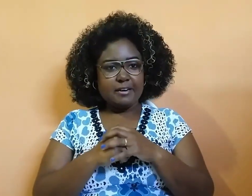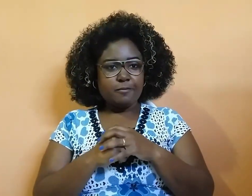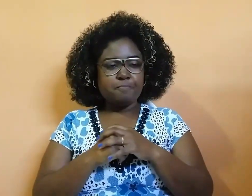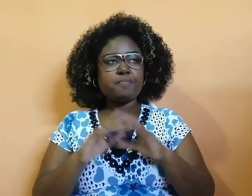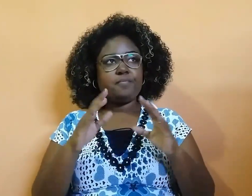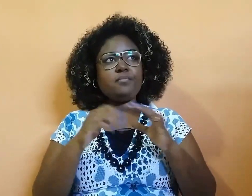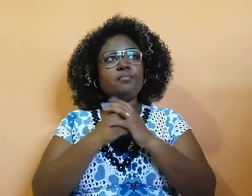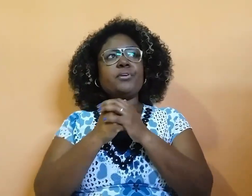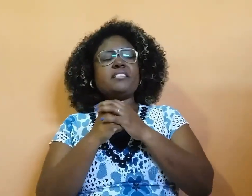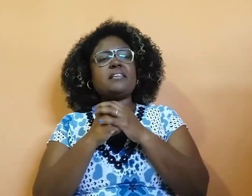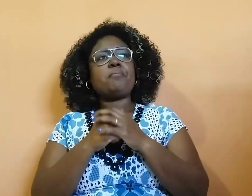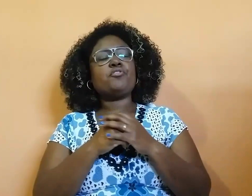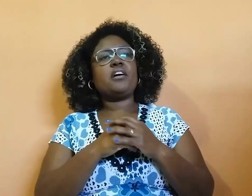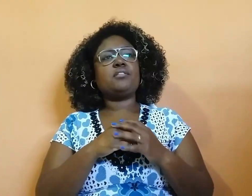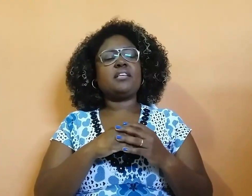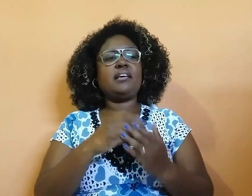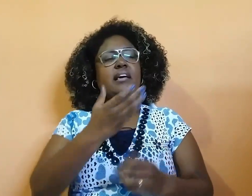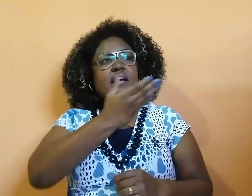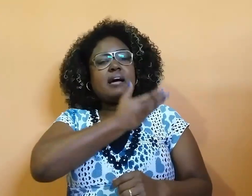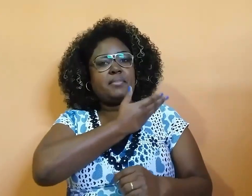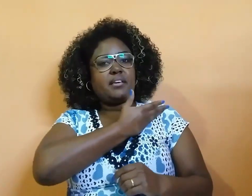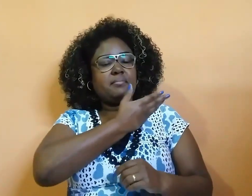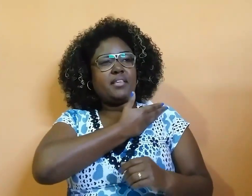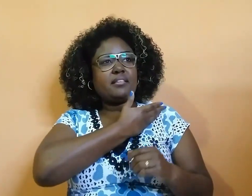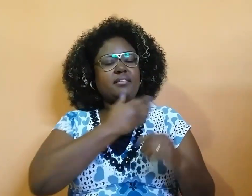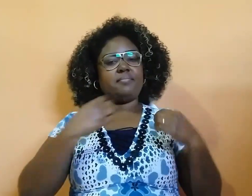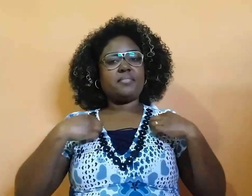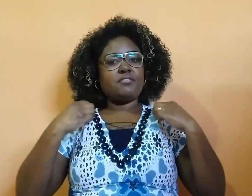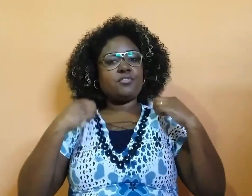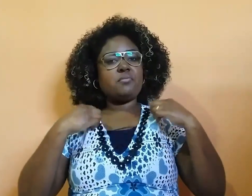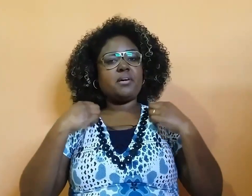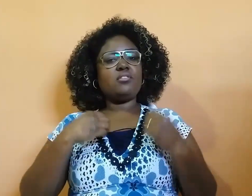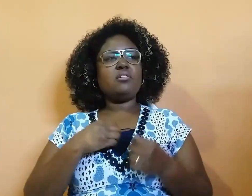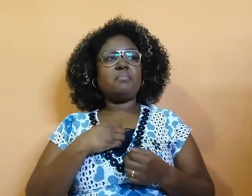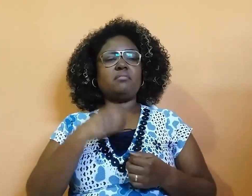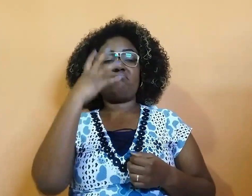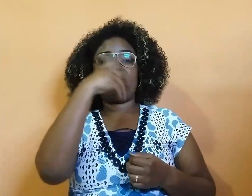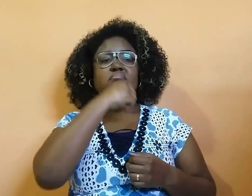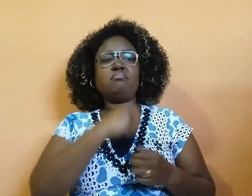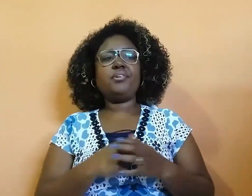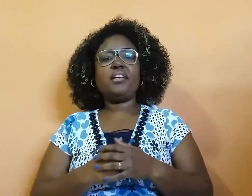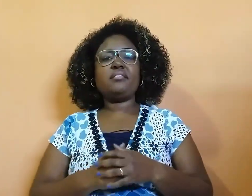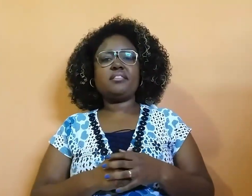final por exemplo eu falo que a minha amiga tava tudo uma roupa bonita